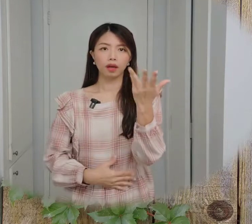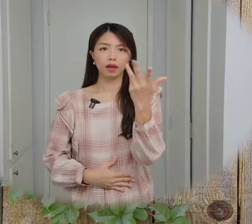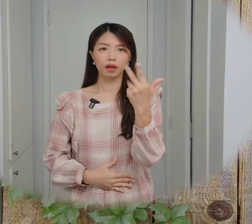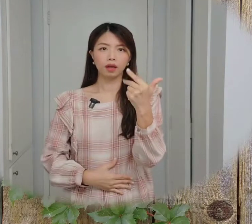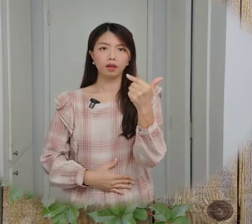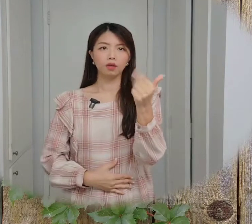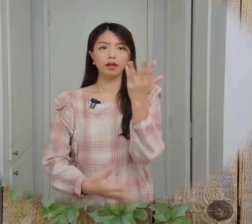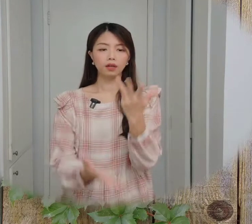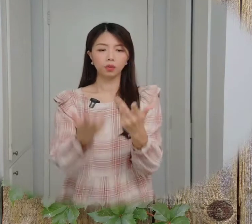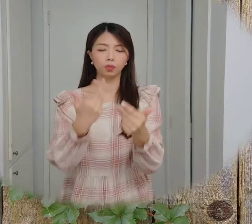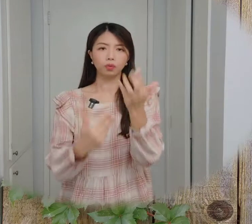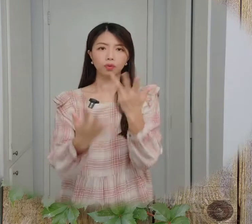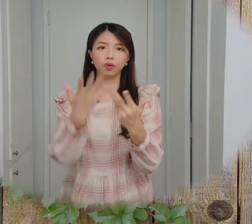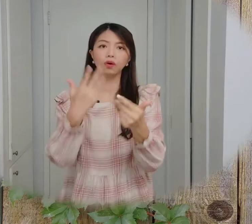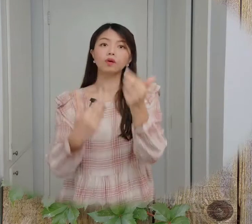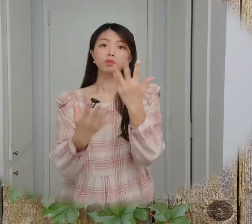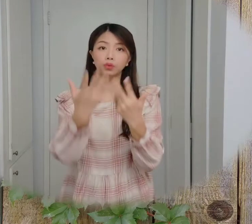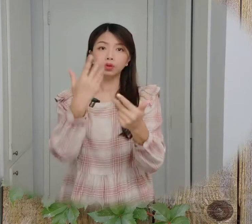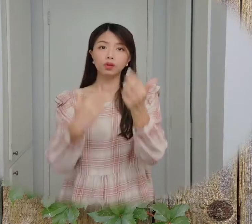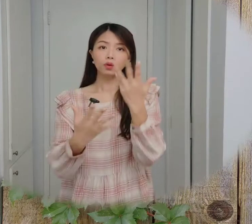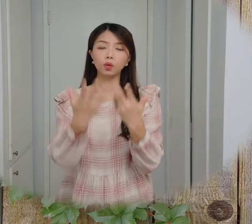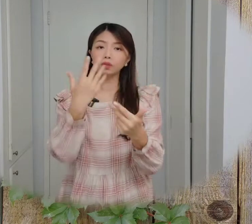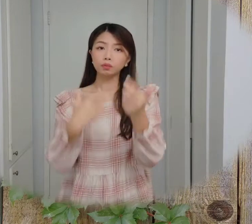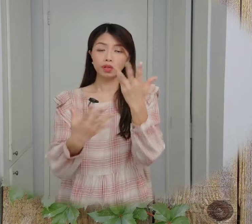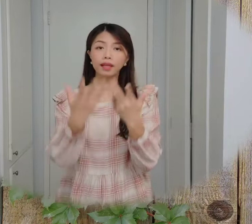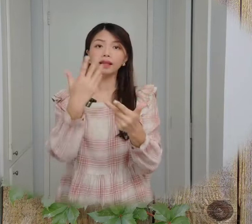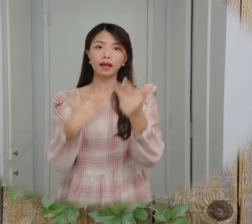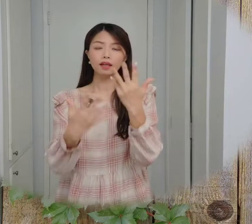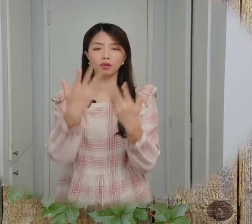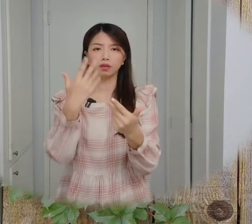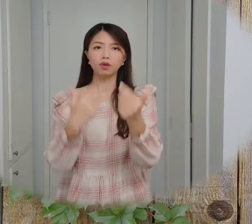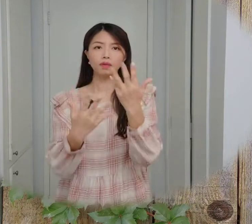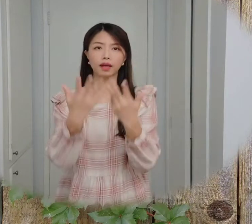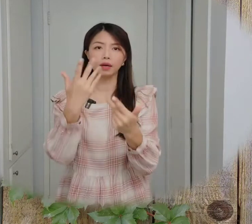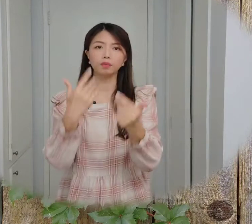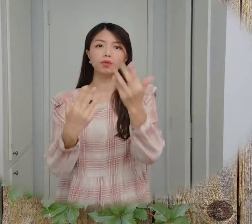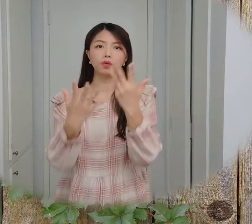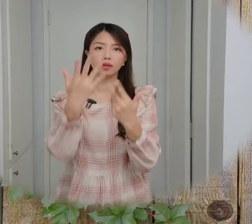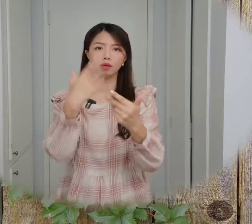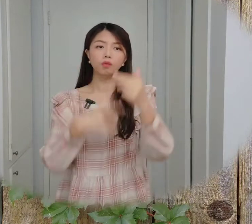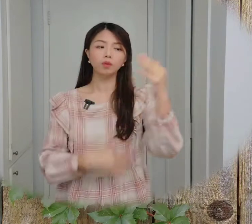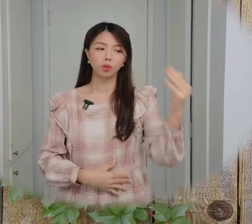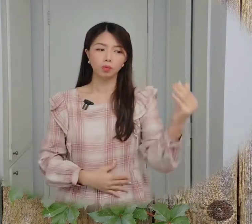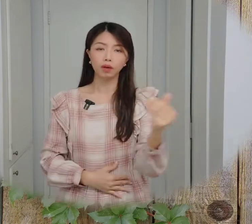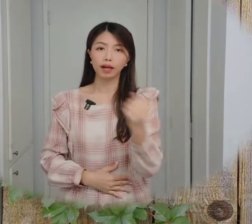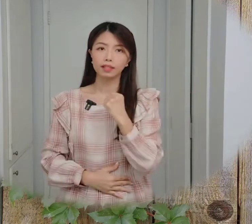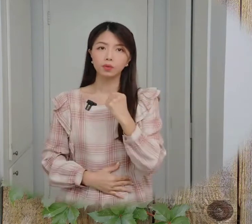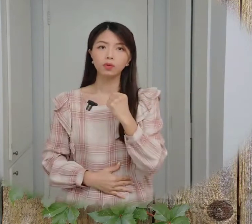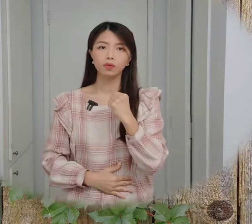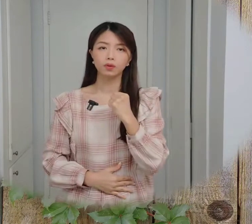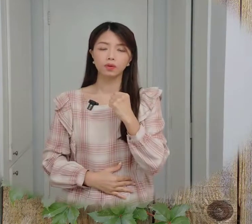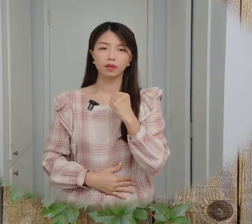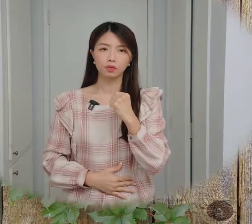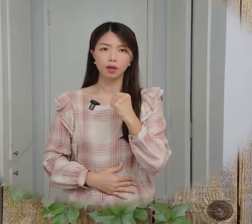이렇게, 이거를 양손, 불 혹은 불이 타다 이런 뜻의 수어입니다. 불로써, 몸으로, 몸을